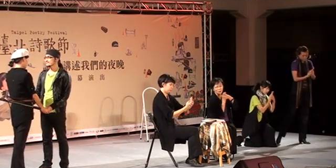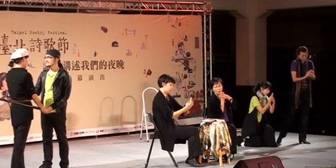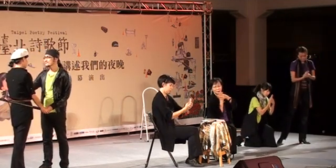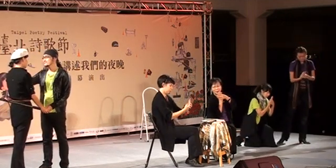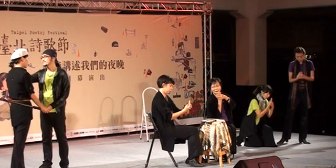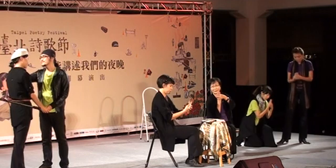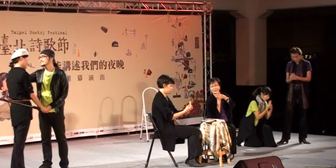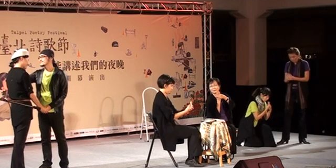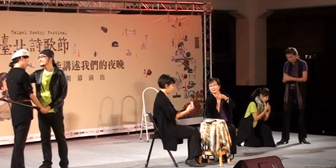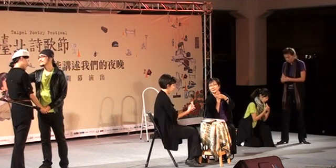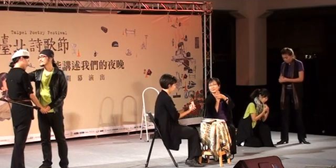光芒。